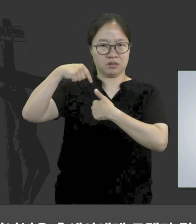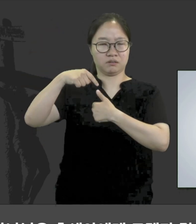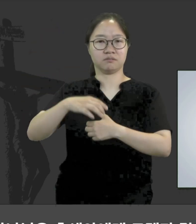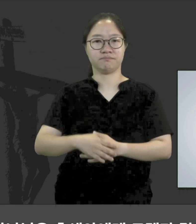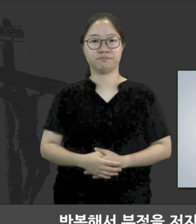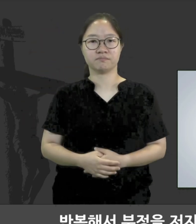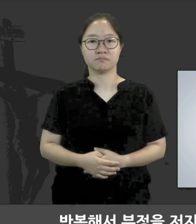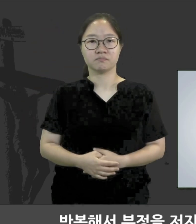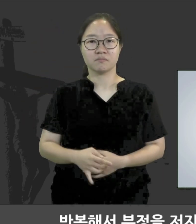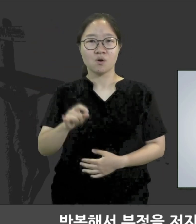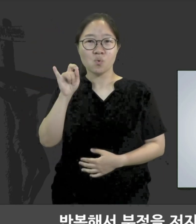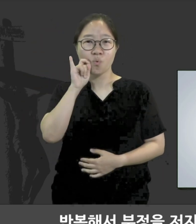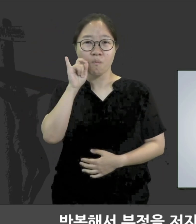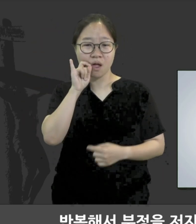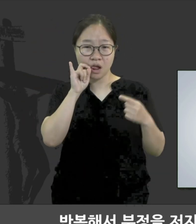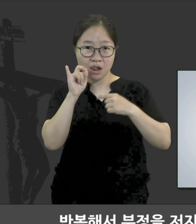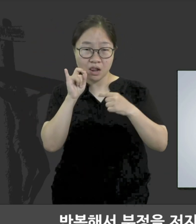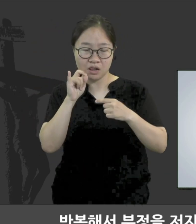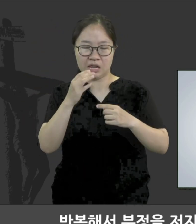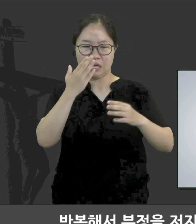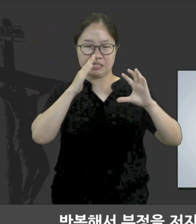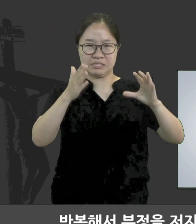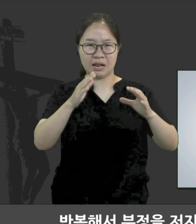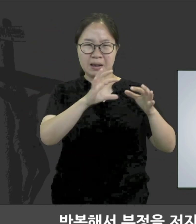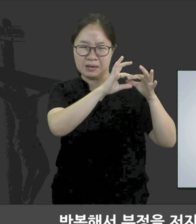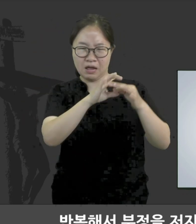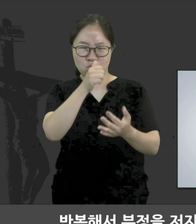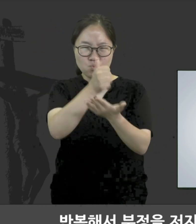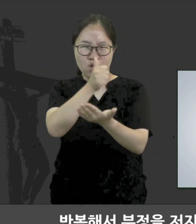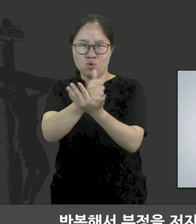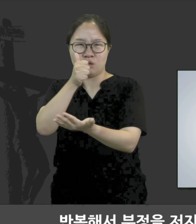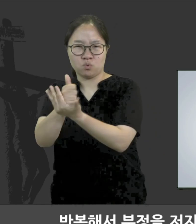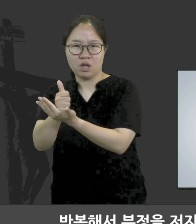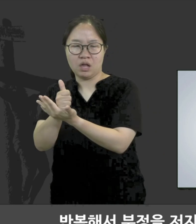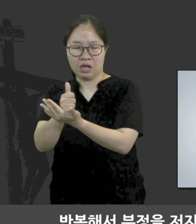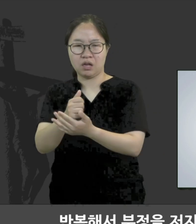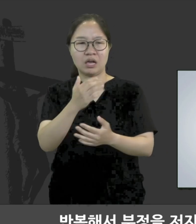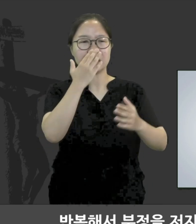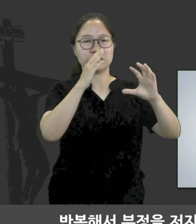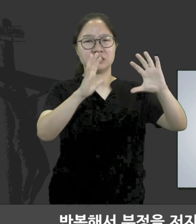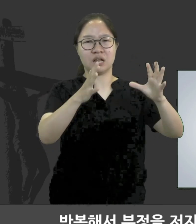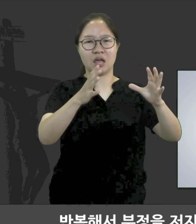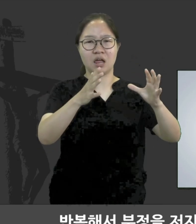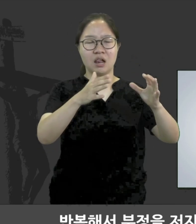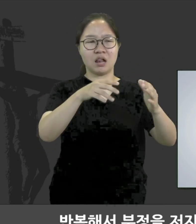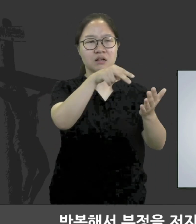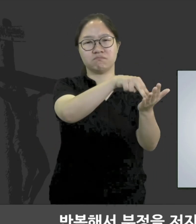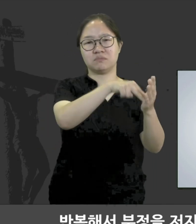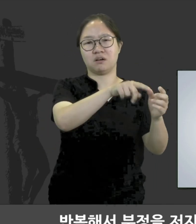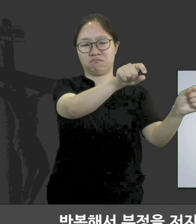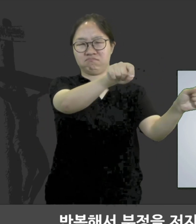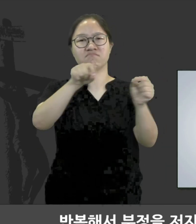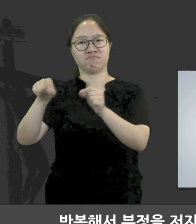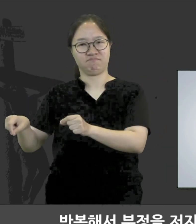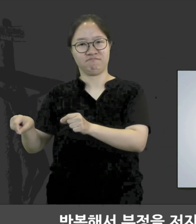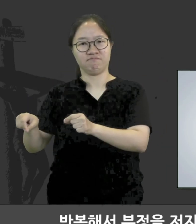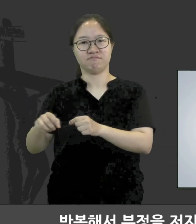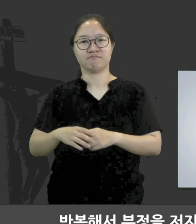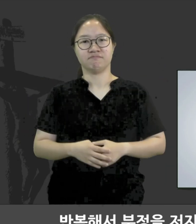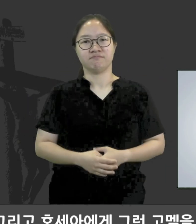명령하십니다. 반복해서 부정을 저지르는 고멜은 끊임없이 우상 숭배하는 이스라엘을